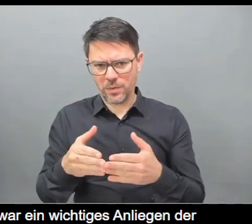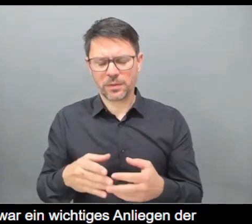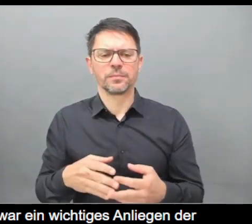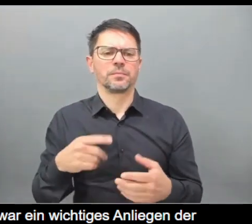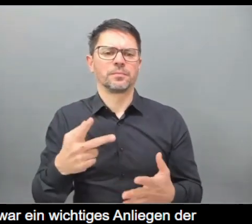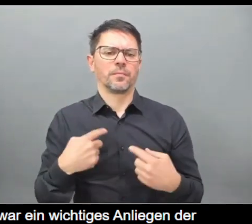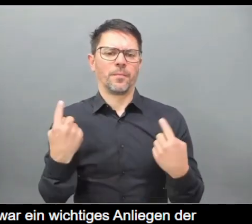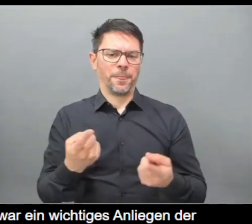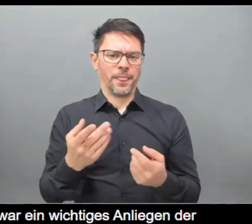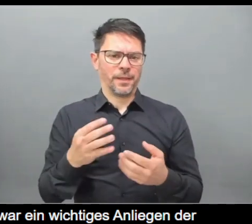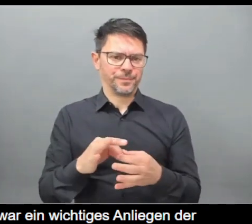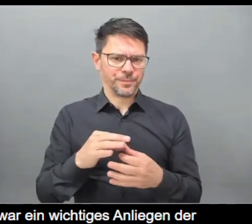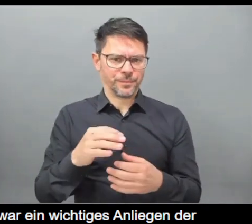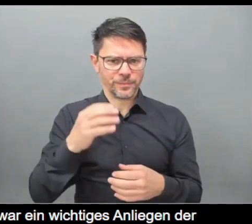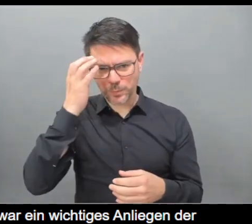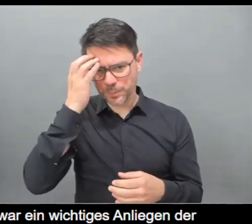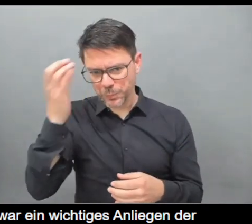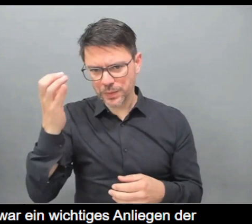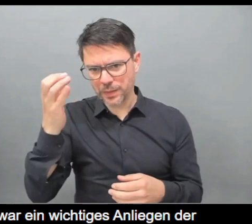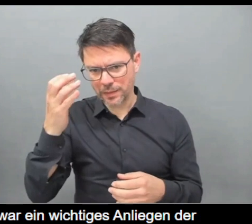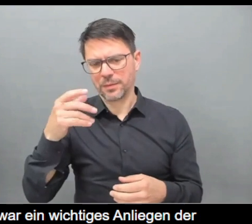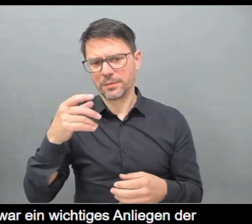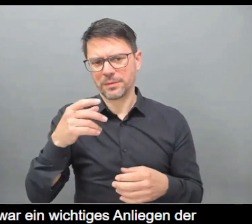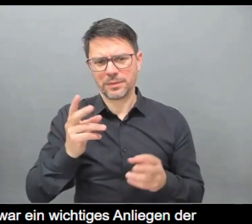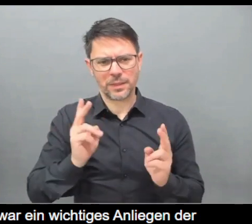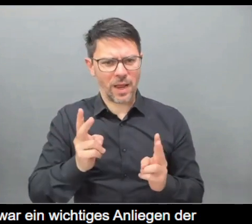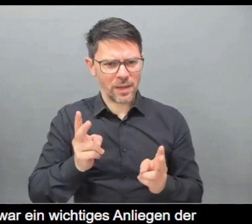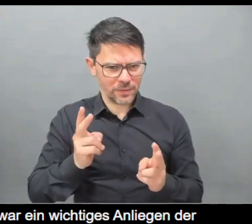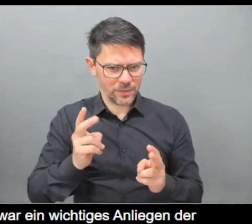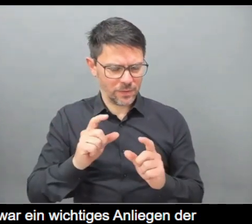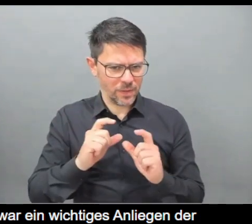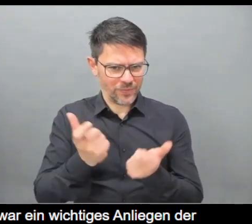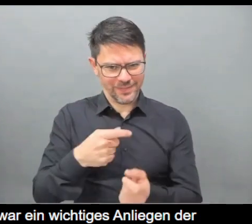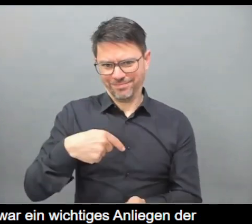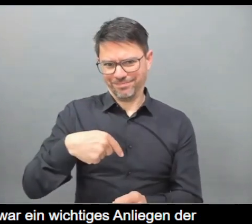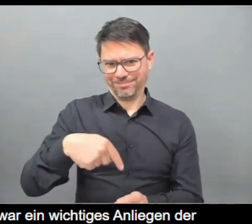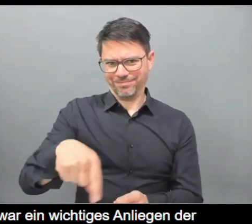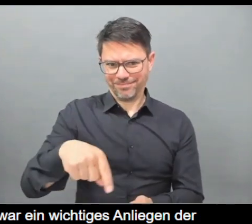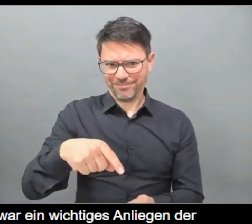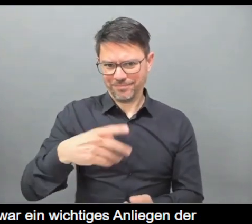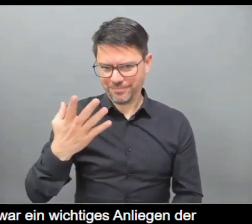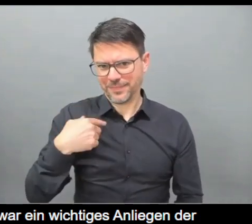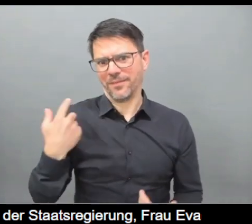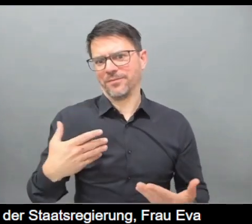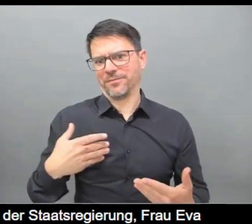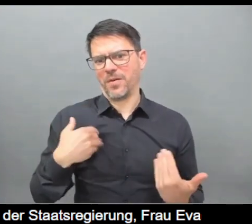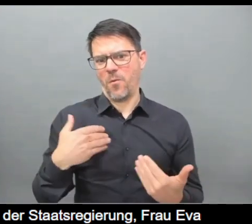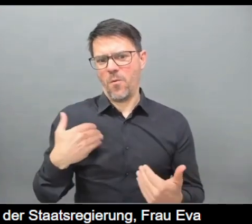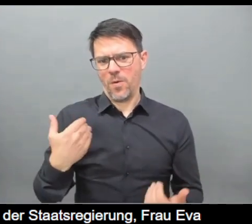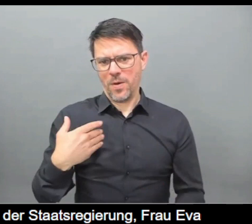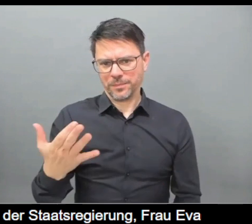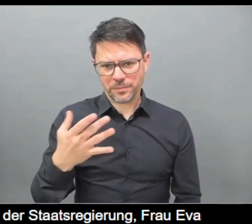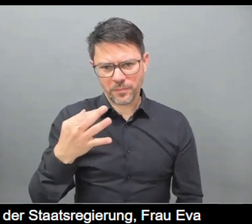Anspielung, die nahe liegt bei der sich völlig veränderten Weltordnung seit einem Jahr. Deshalb wird auch diese